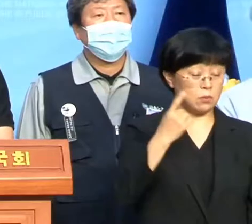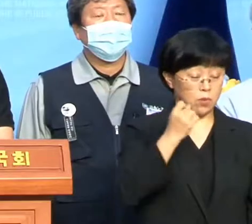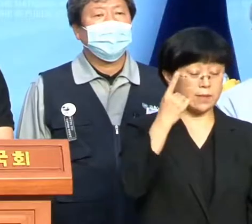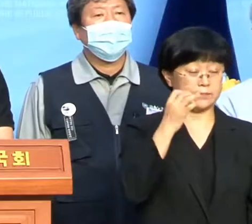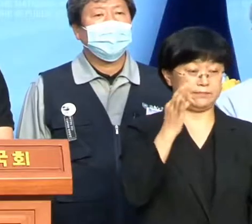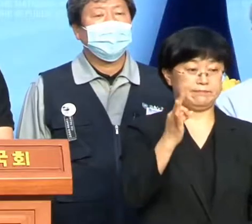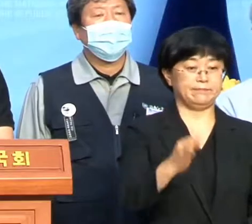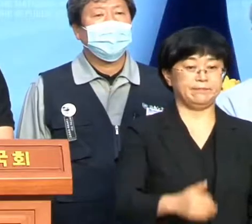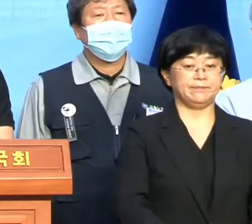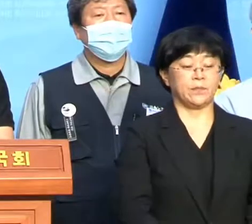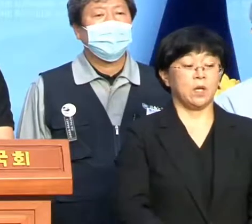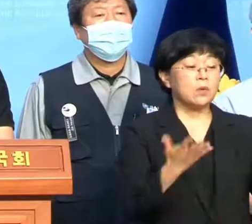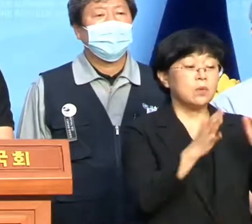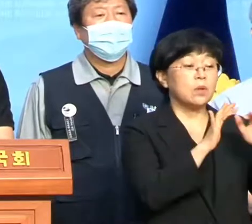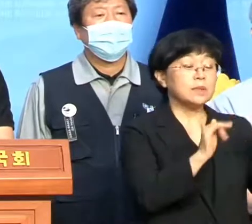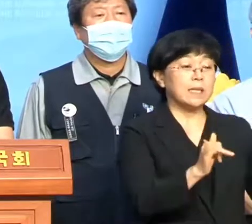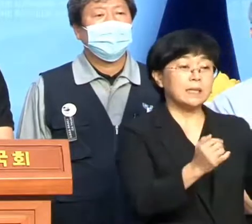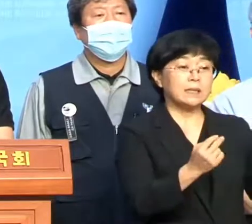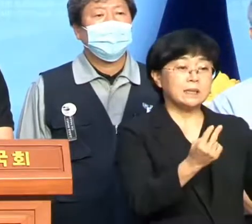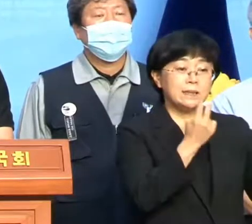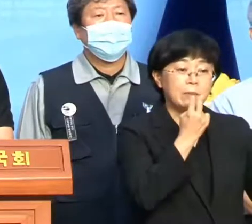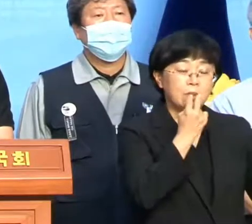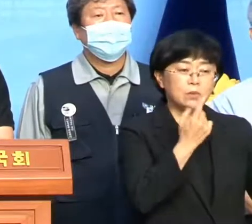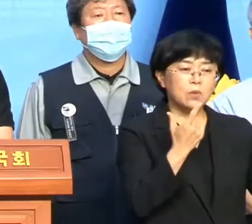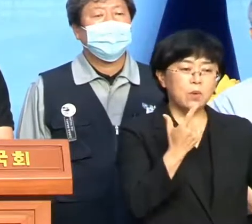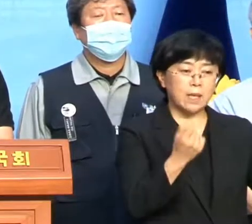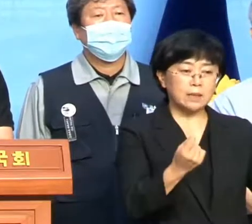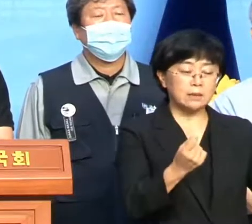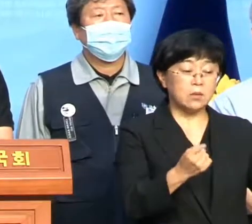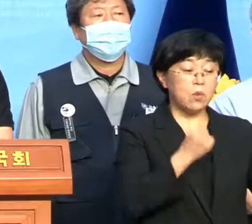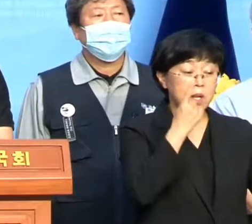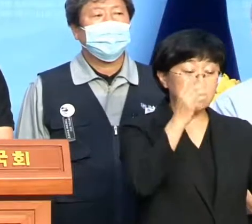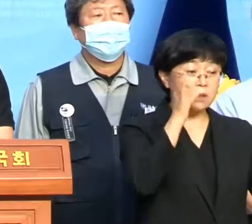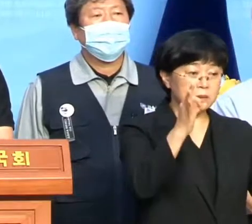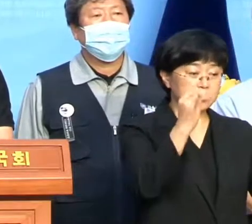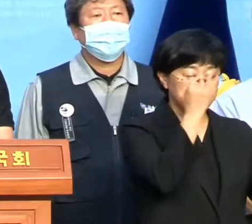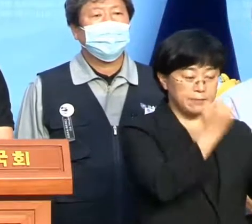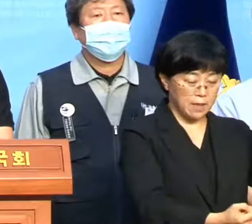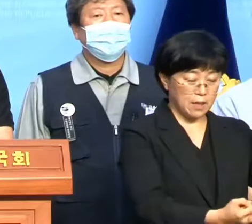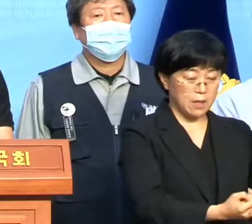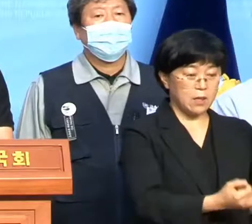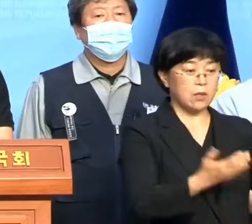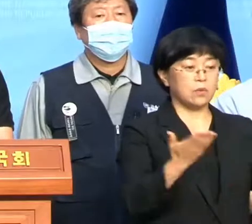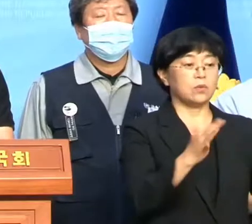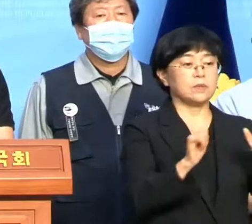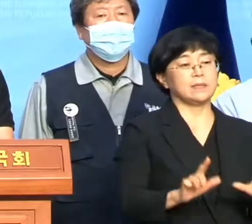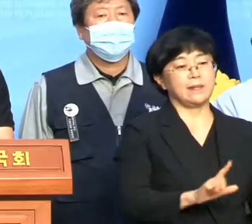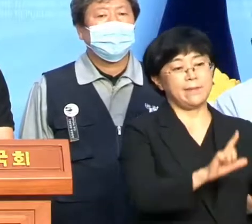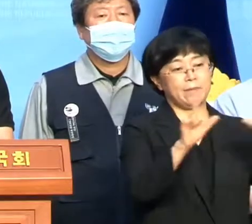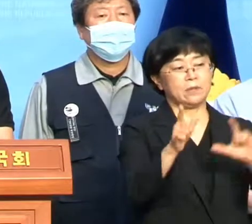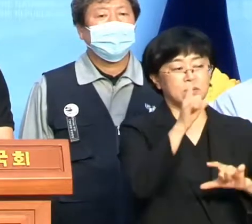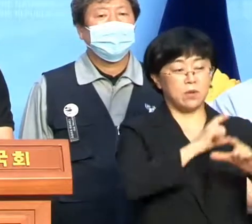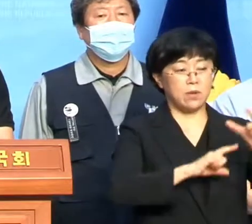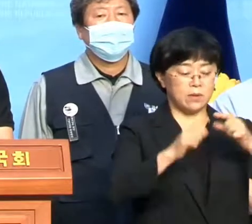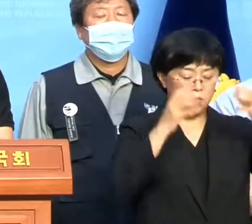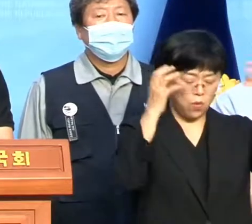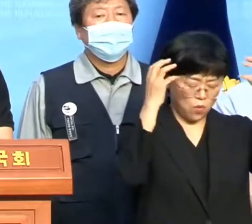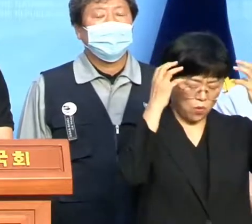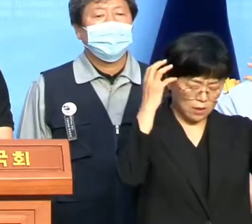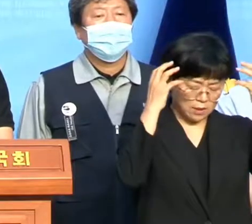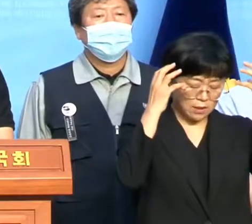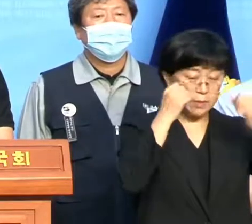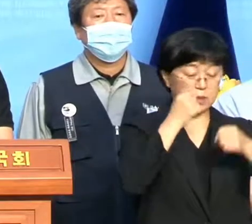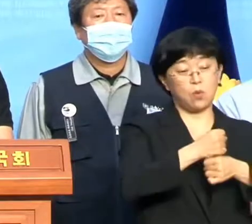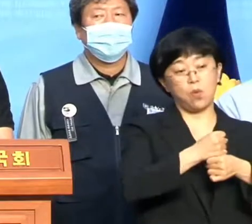노동자들에게는 목숨 줄이 나 다름없는 임금체불 이 노동자들의 삶을 더욱 힘들게